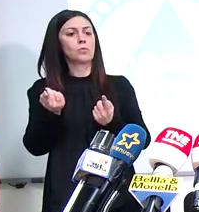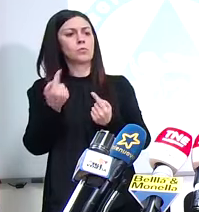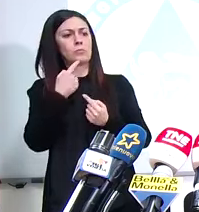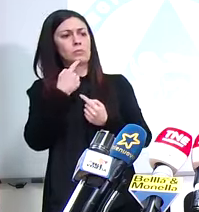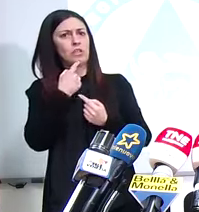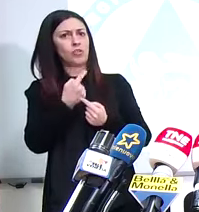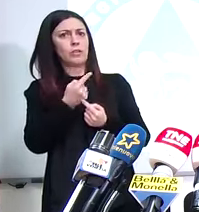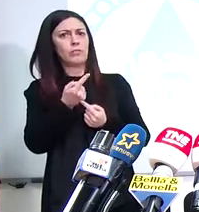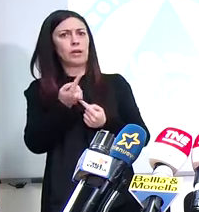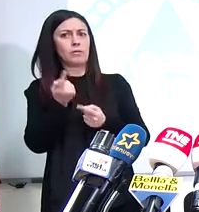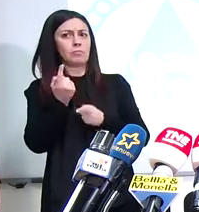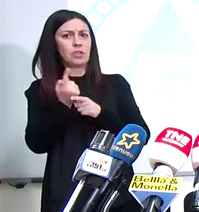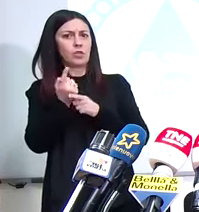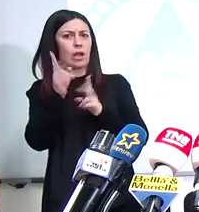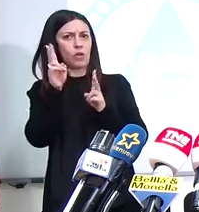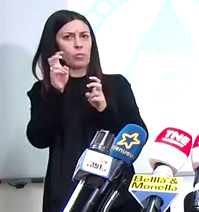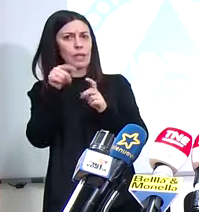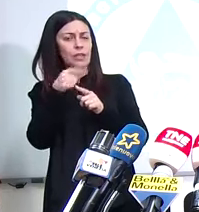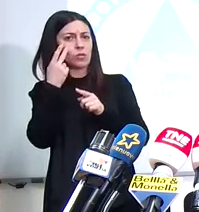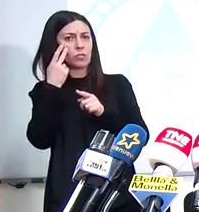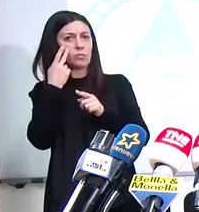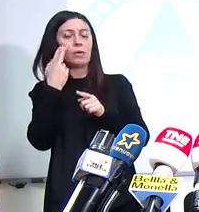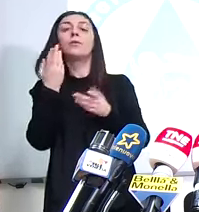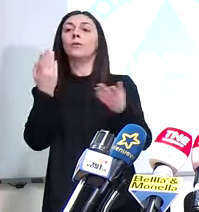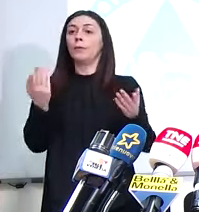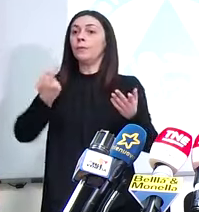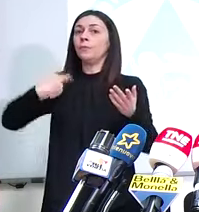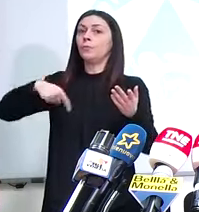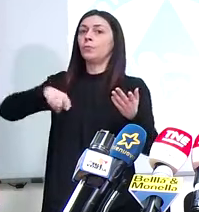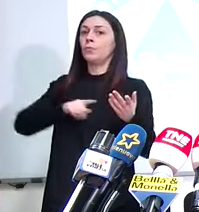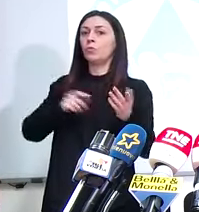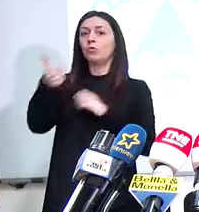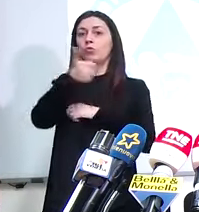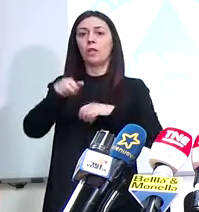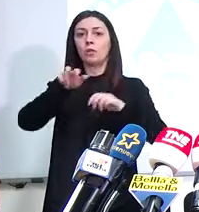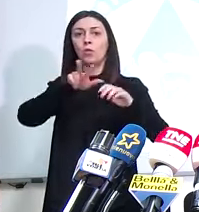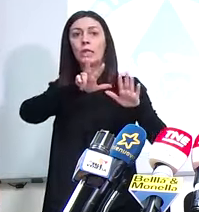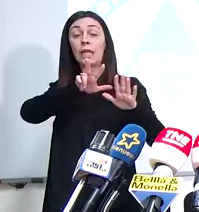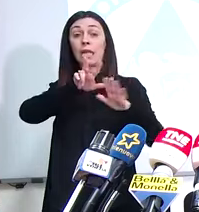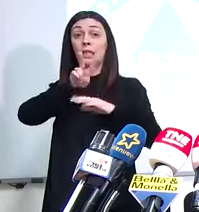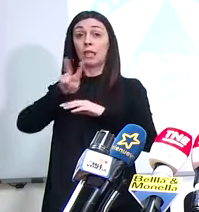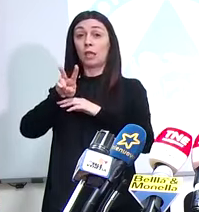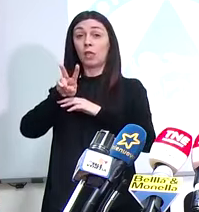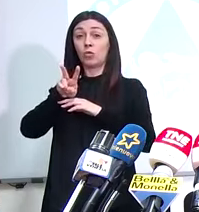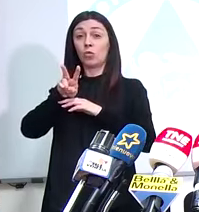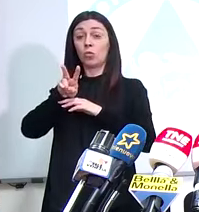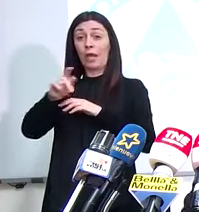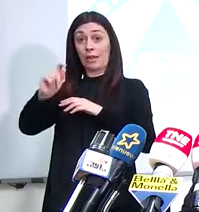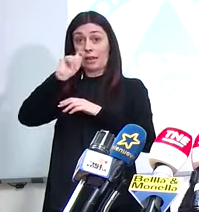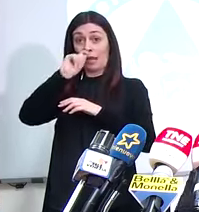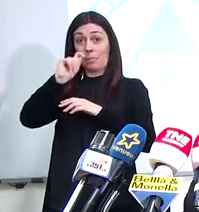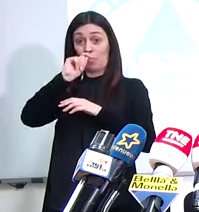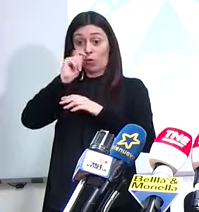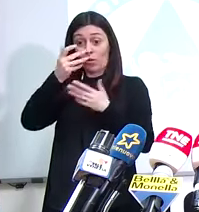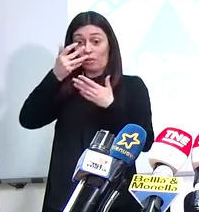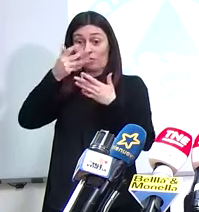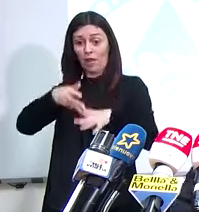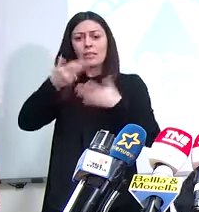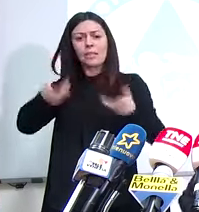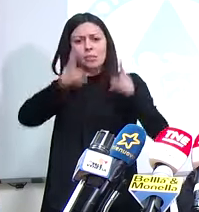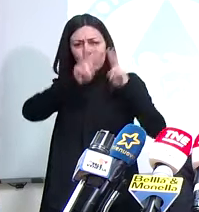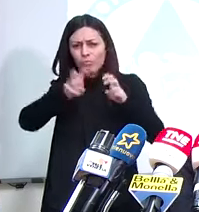sì noi stanno facendo sequenze azioni sulla base di 182 tamponi mandati sono abbastanza anche